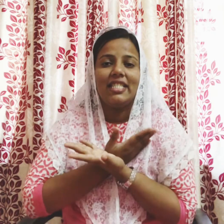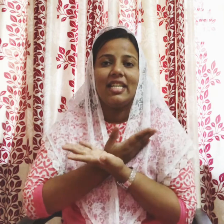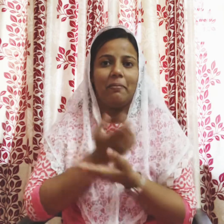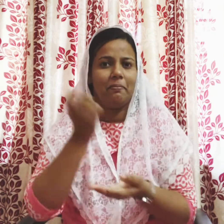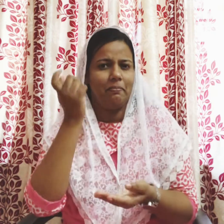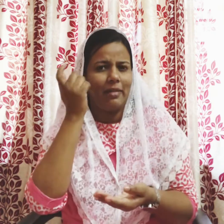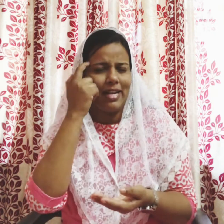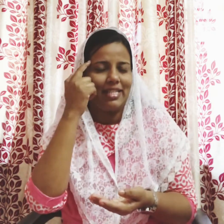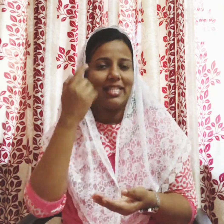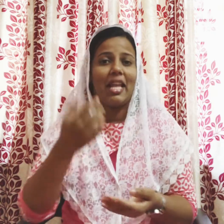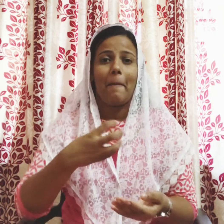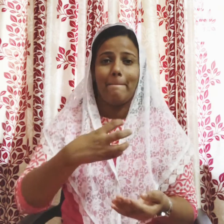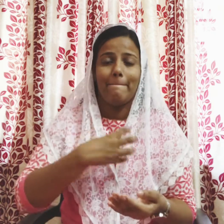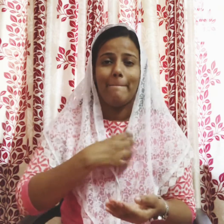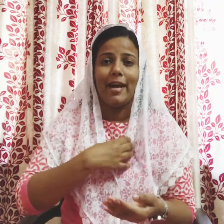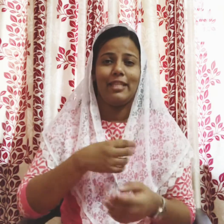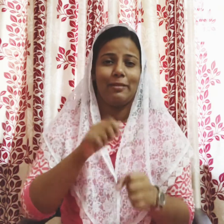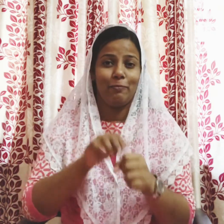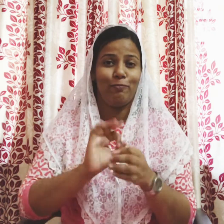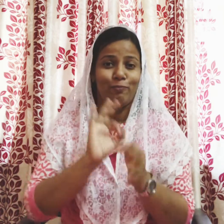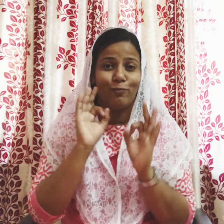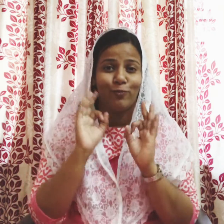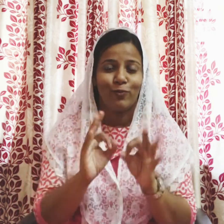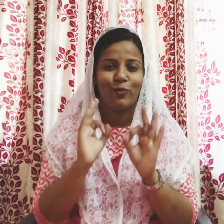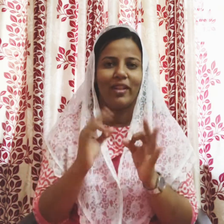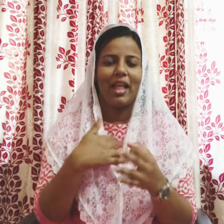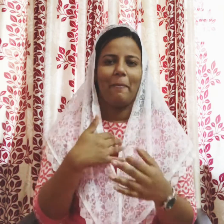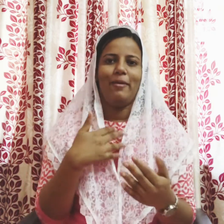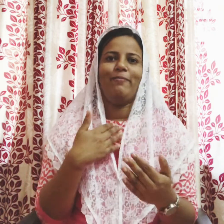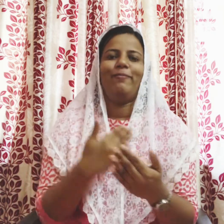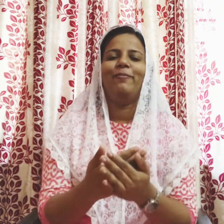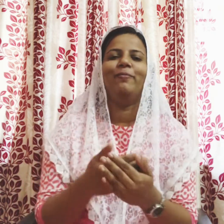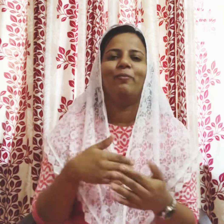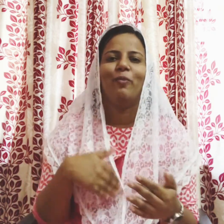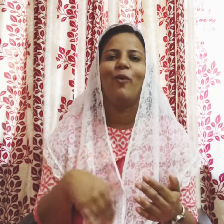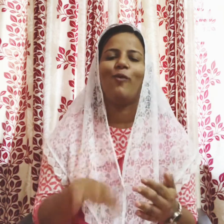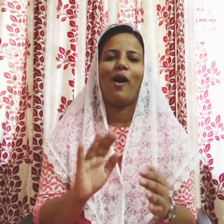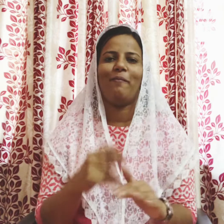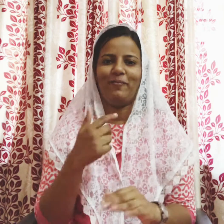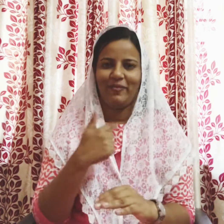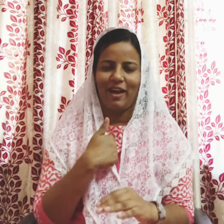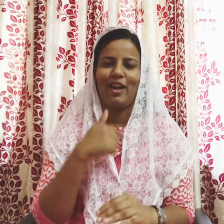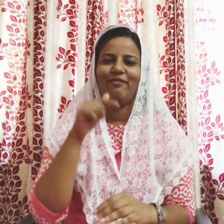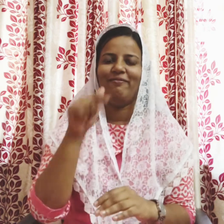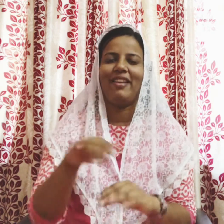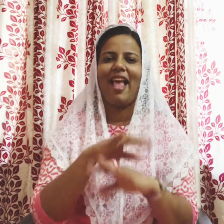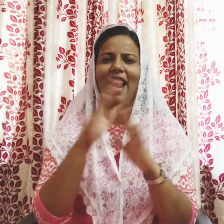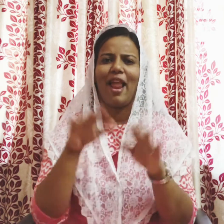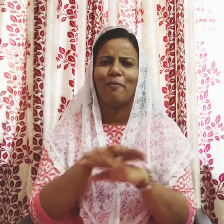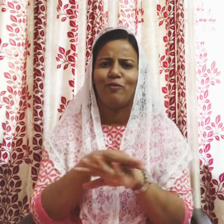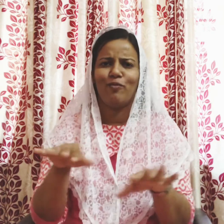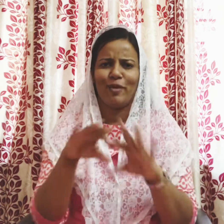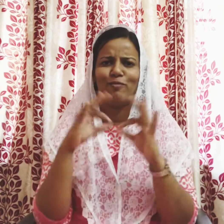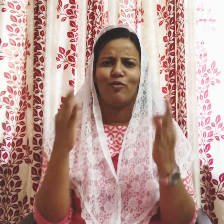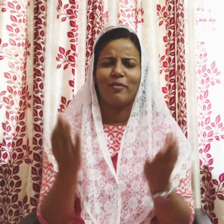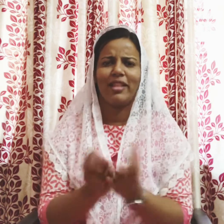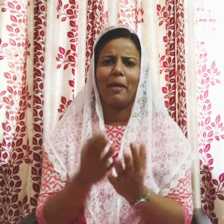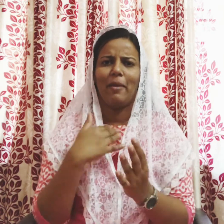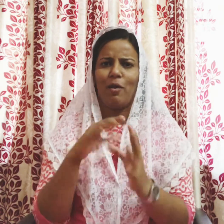തിരിച്ചറിയേണ്ടതിന് മനസ്സുബുദ്ധിക്ക് രൂപാന്തരപ്പെടുവീൻ. ഹല്ലേലൂയ. പ്രിയപ്പെട്ടവരെ, ഞാനും നിങ്ങളും ഈ ഭൂമിയിലായിരിക്കുന്നതിന്